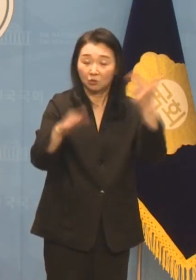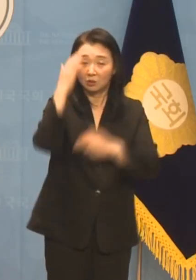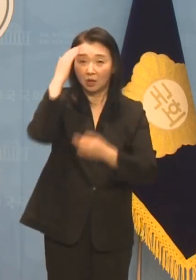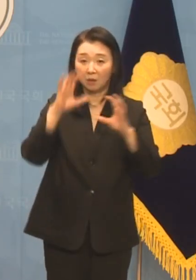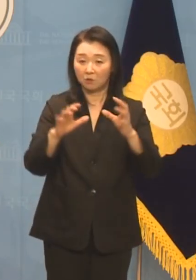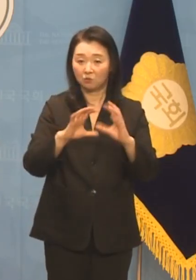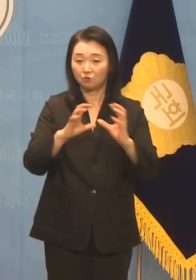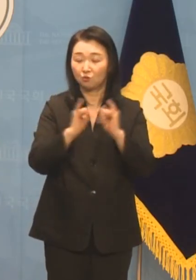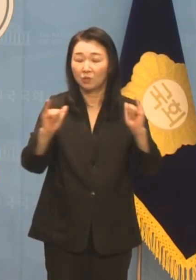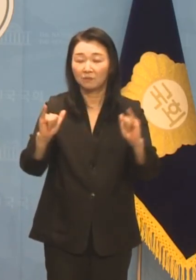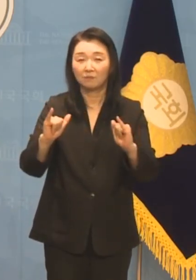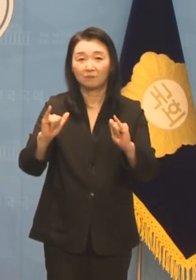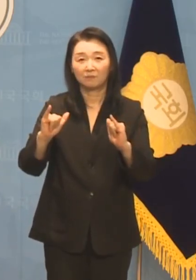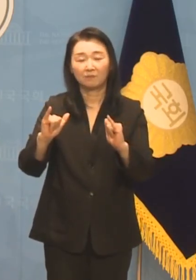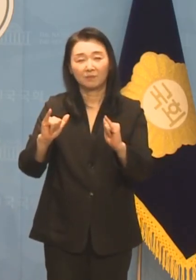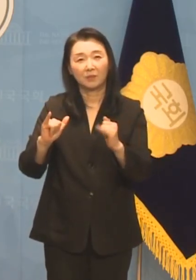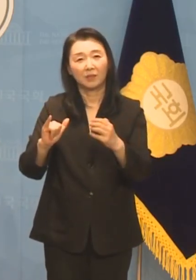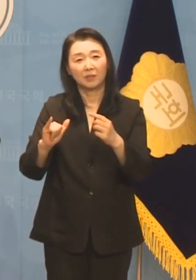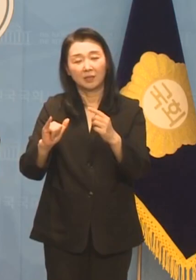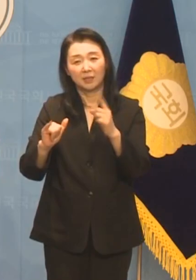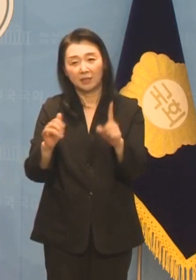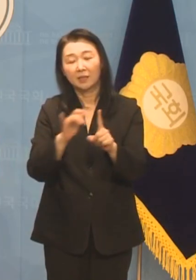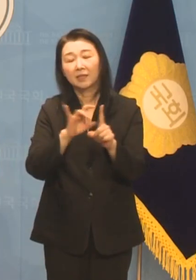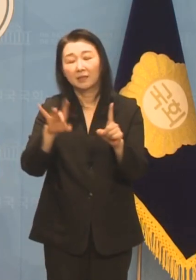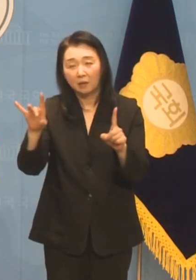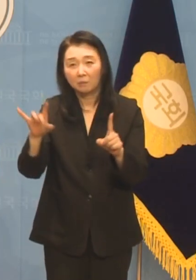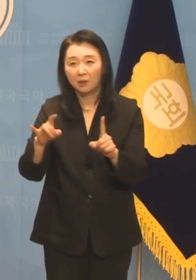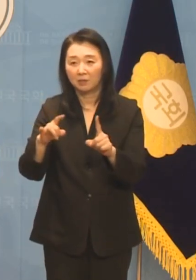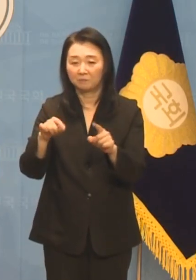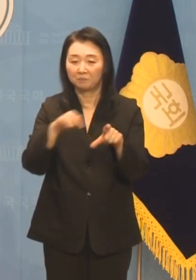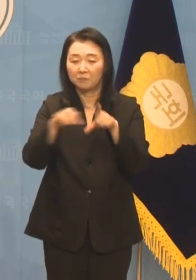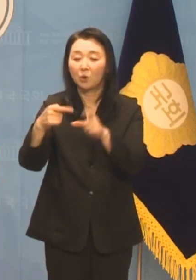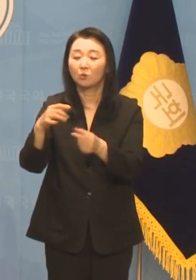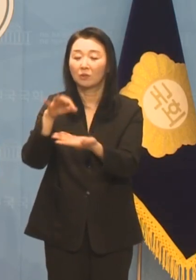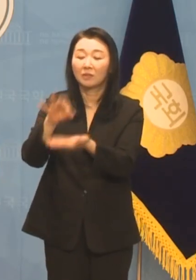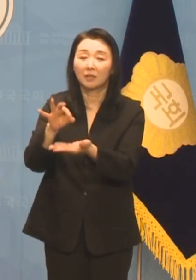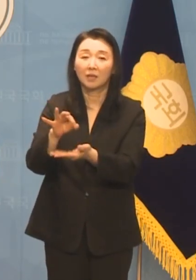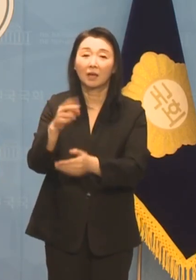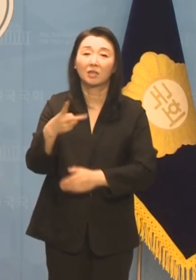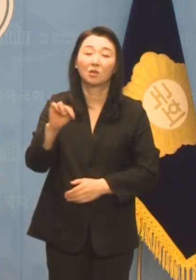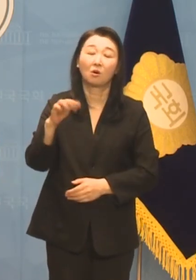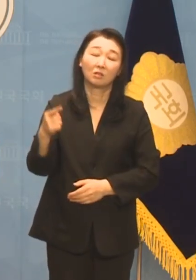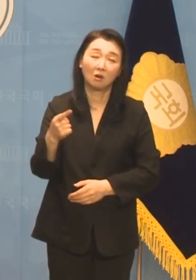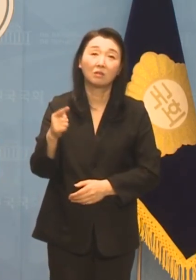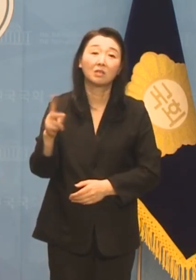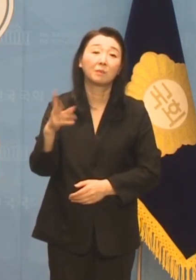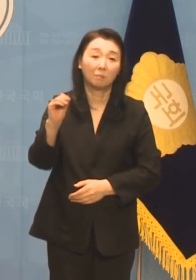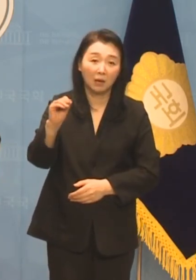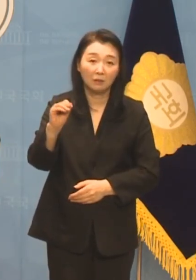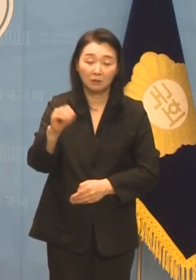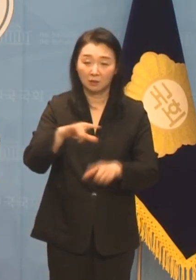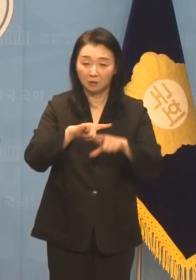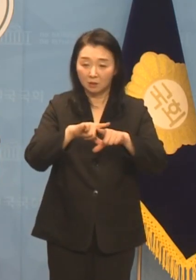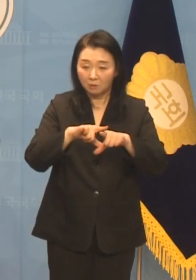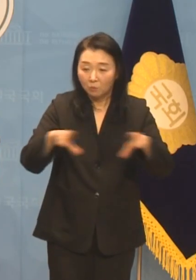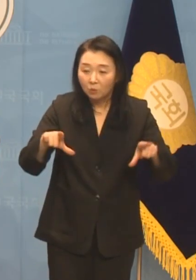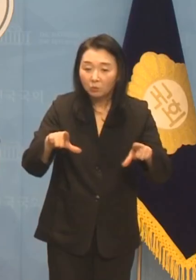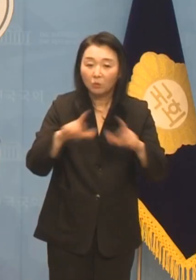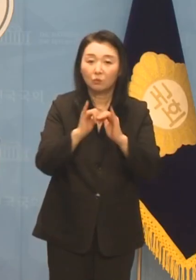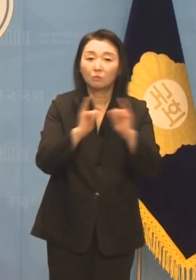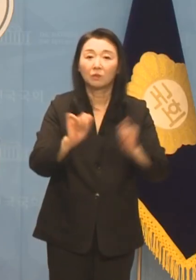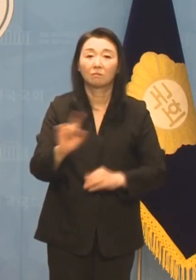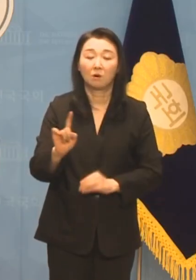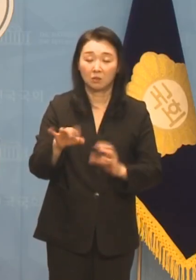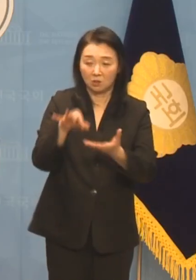대한민국 국민 1인당 평균 자산은 2억 1,200만 원 정도로 추정됩니다. 평범한 우리 국민들이라면